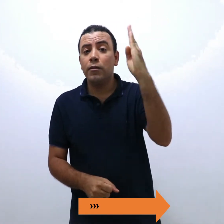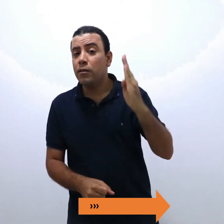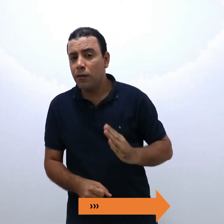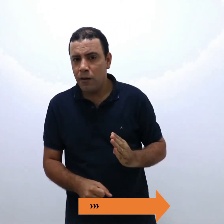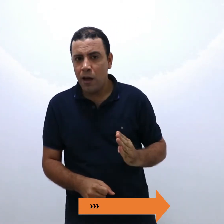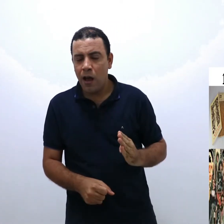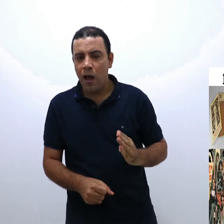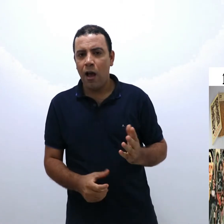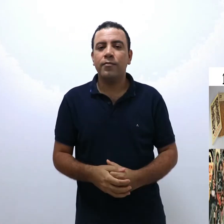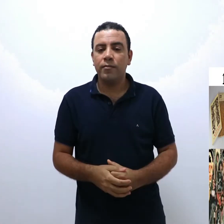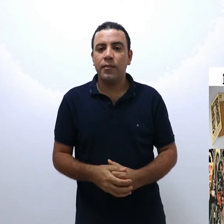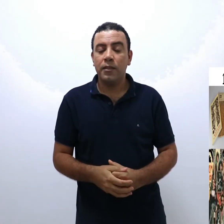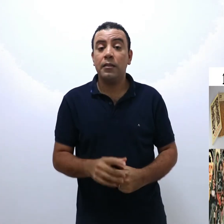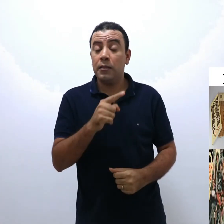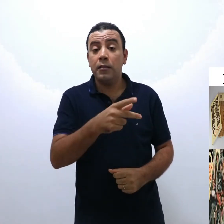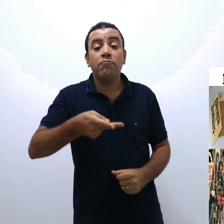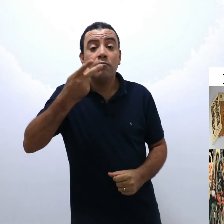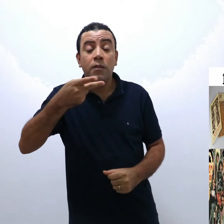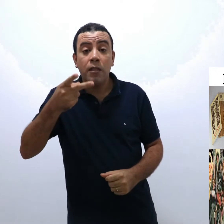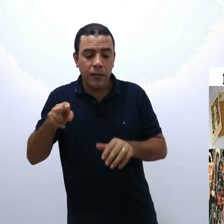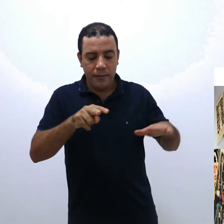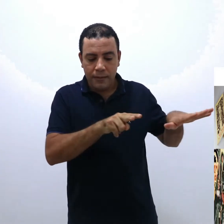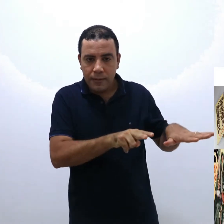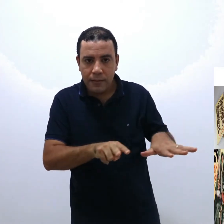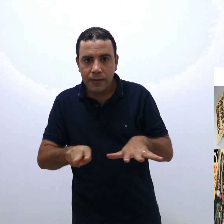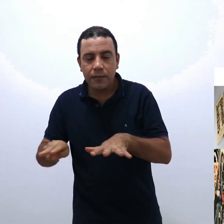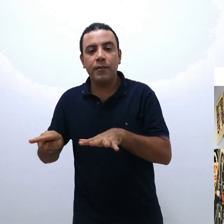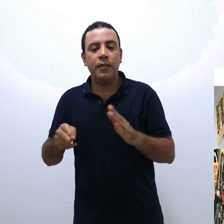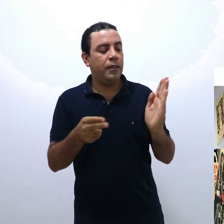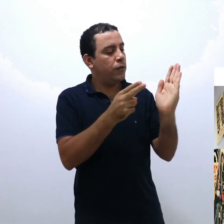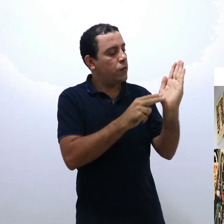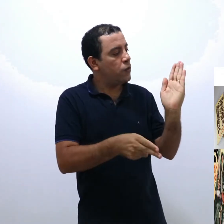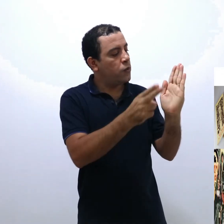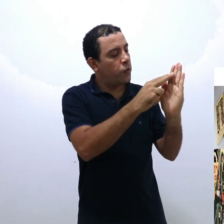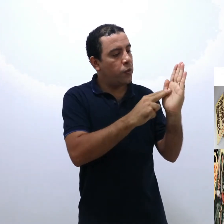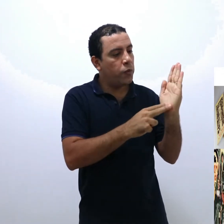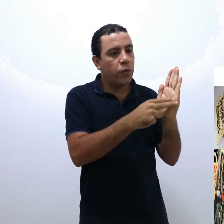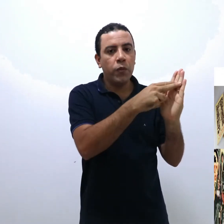Brasil aconteceu o que é muito comentado, a Semana de Arte Moderna.